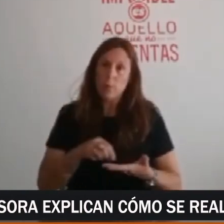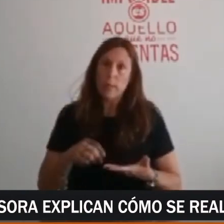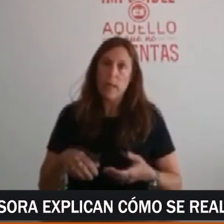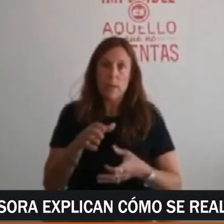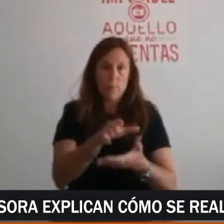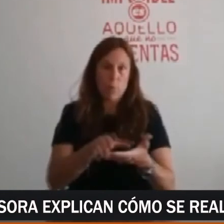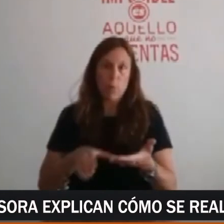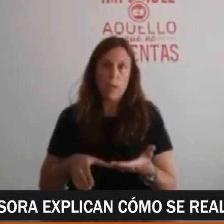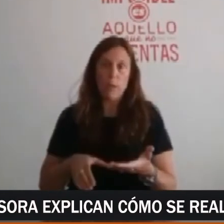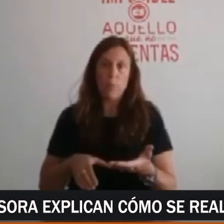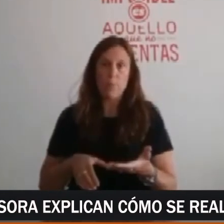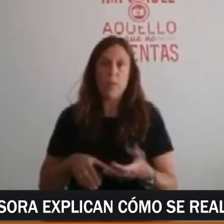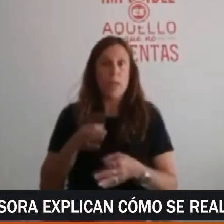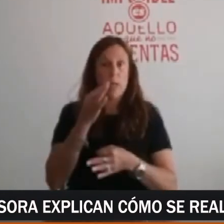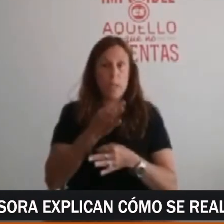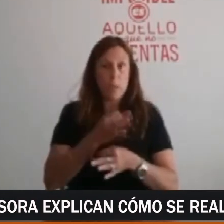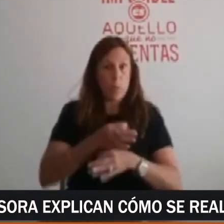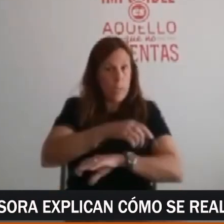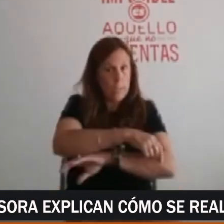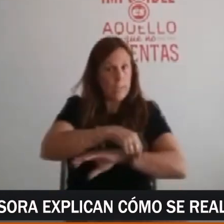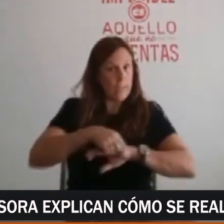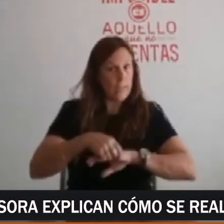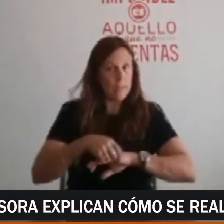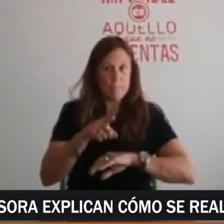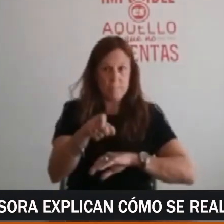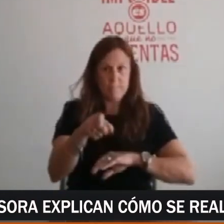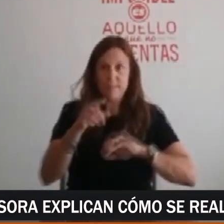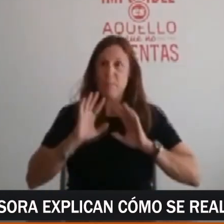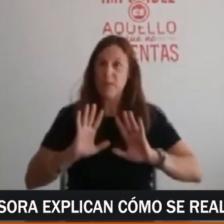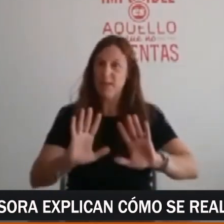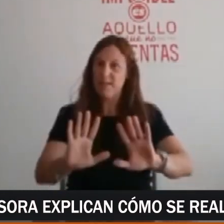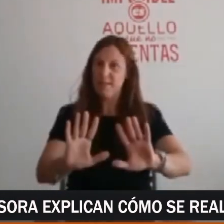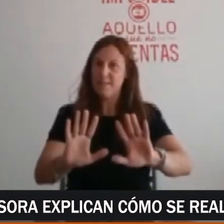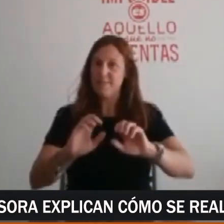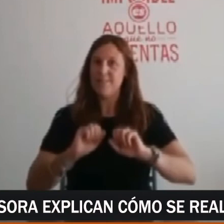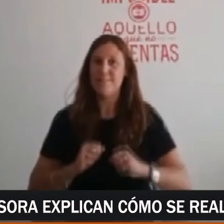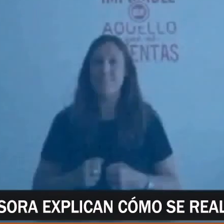septiembre, completá el formulario. La Escuela Técnica te espera.